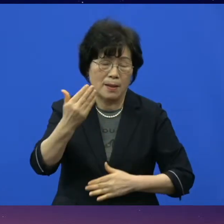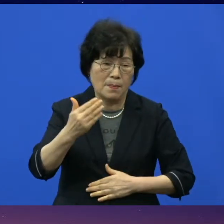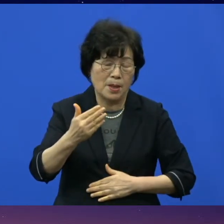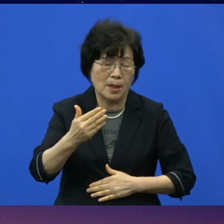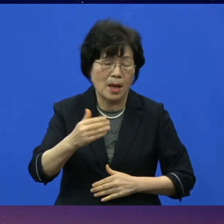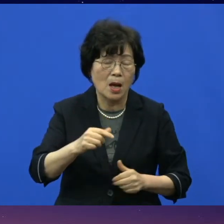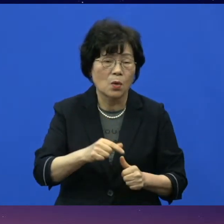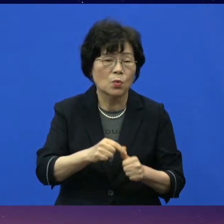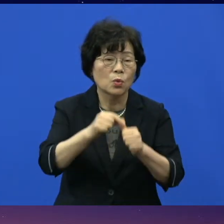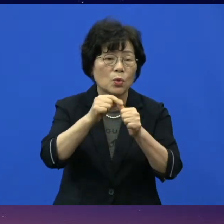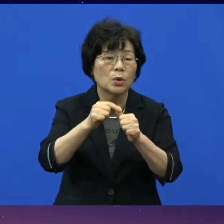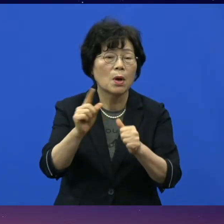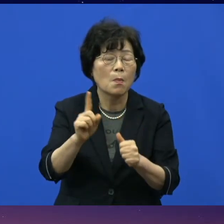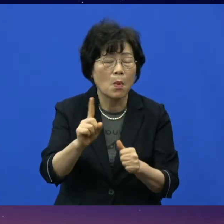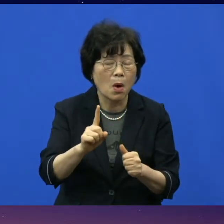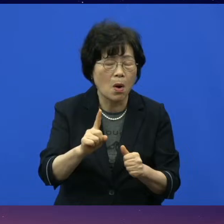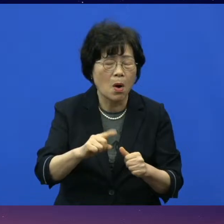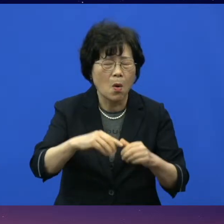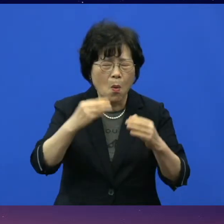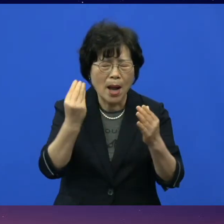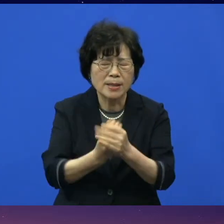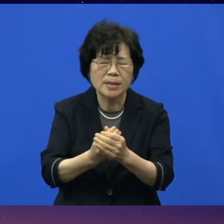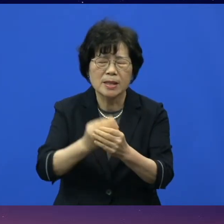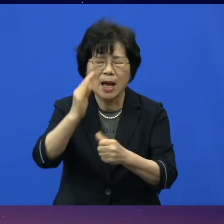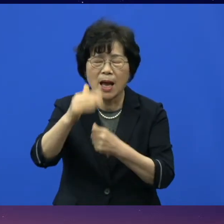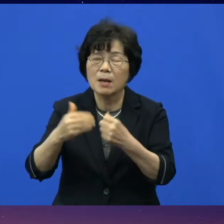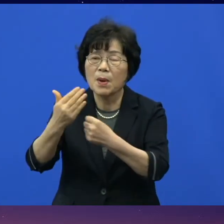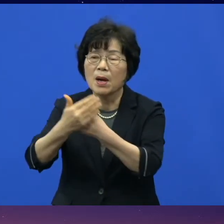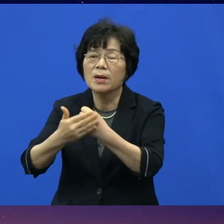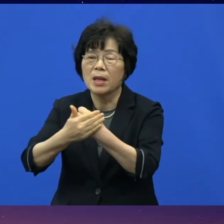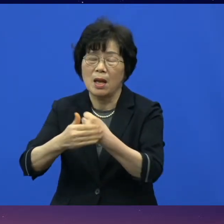그래서 구원은 전적으로 하나님의 은혜로 주어져요.